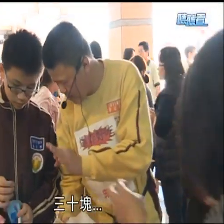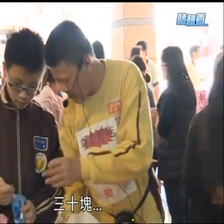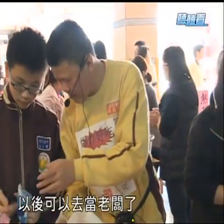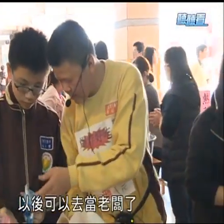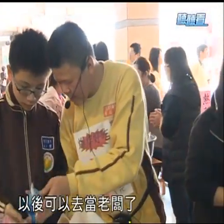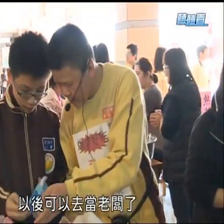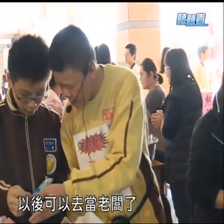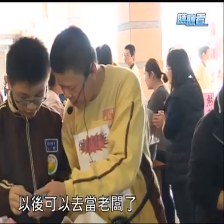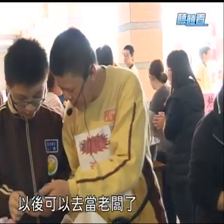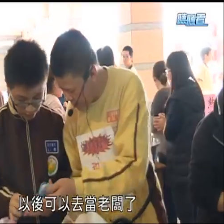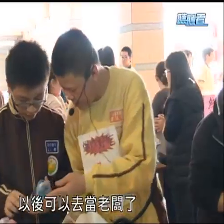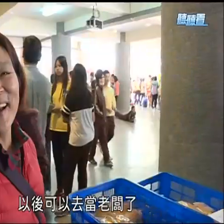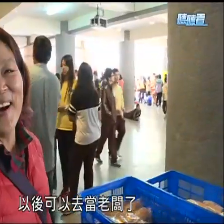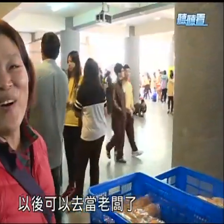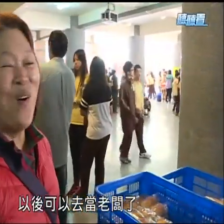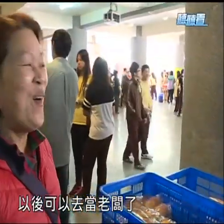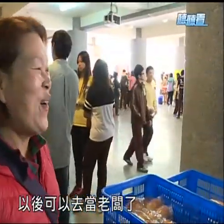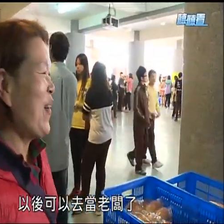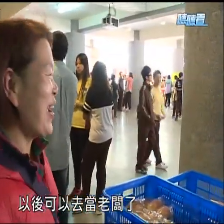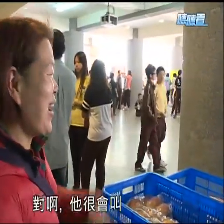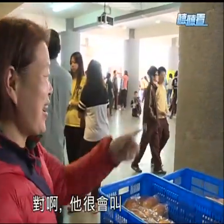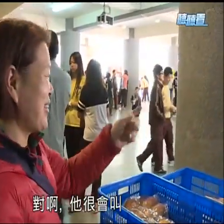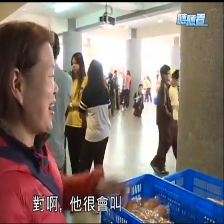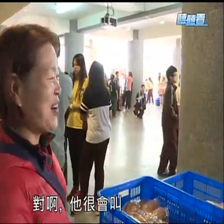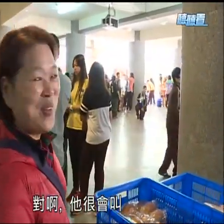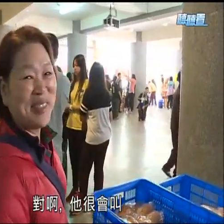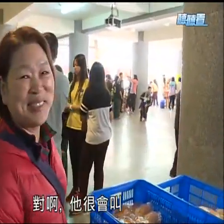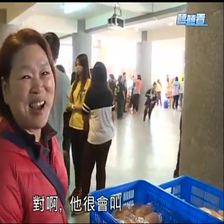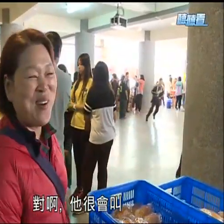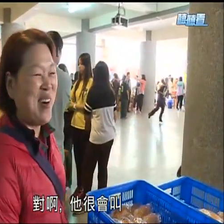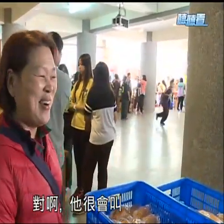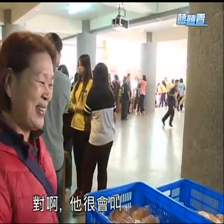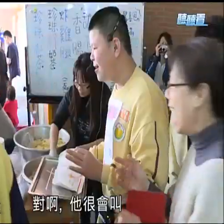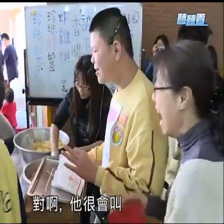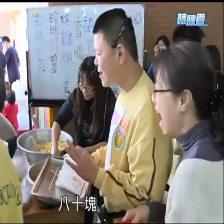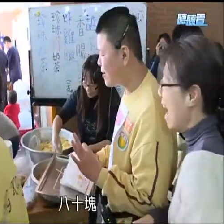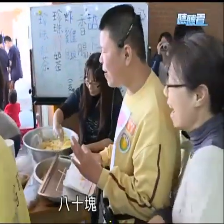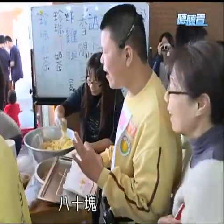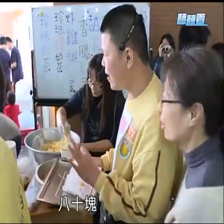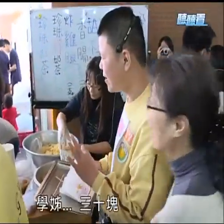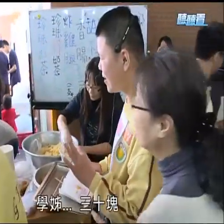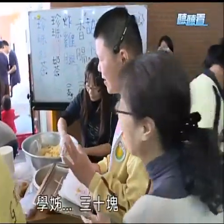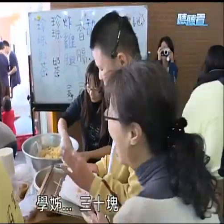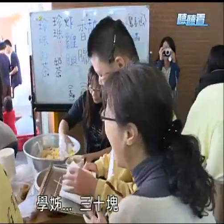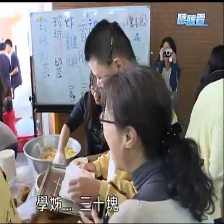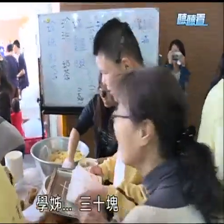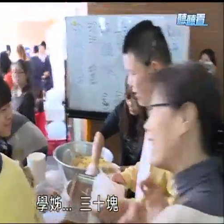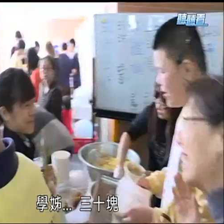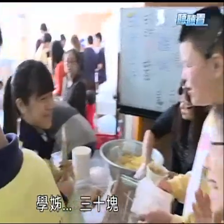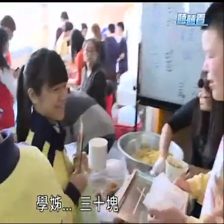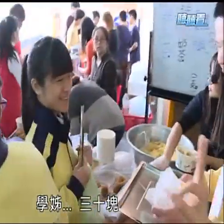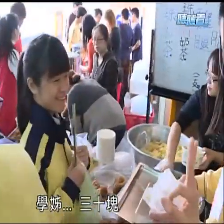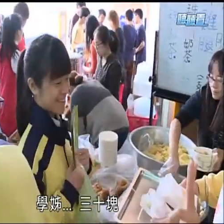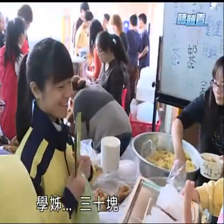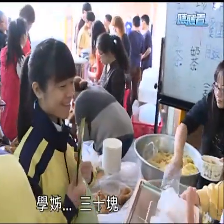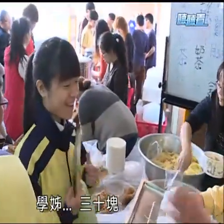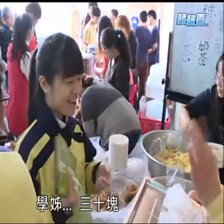30块， 以后可以去当老板了。 哦，哎呀，他好会叫啊！ 30块， 学姐，学姐30块，